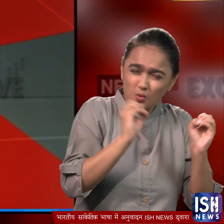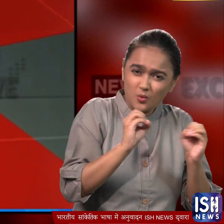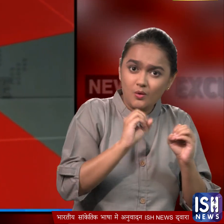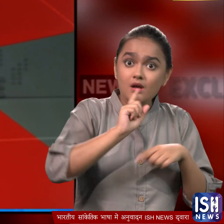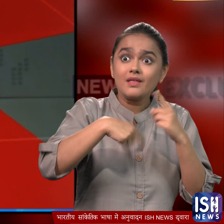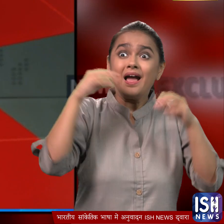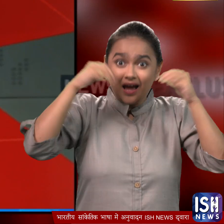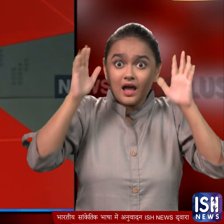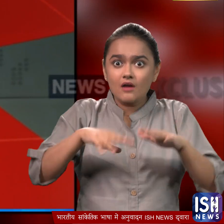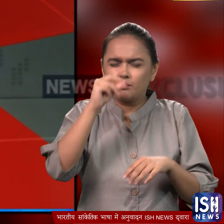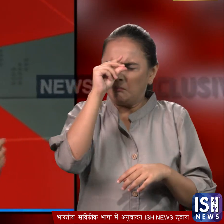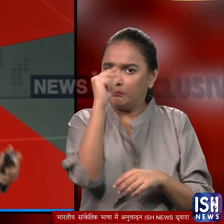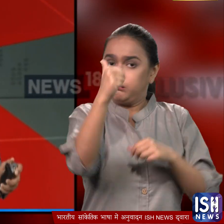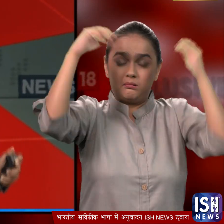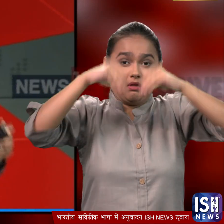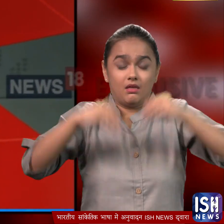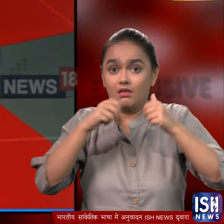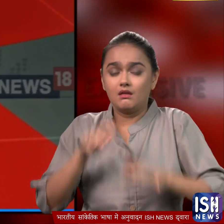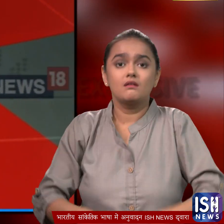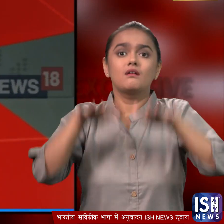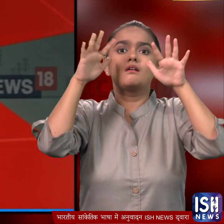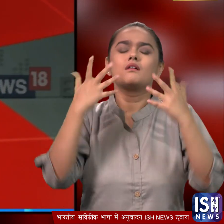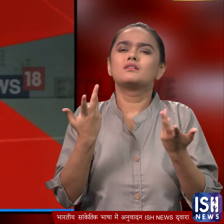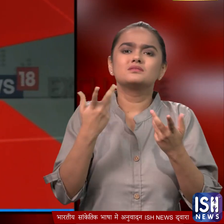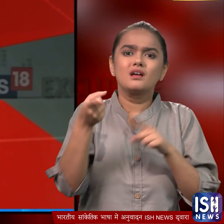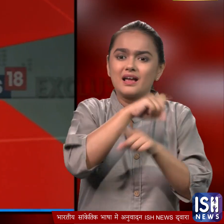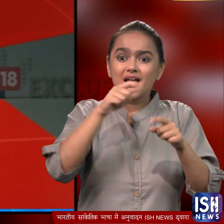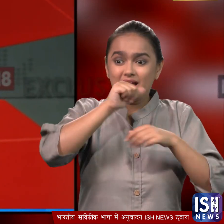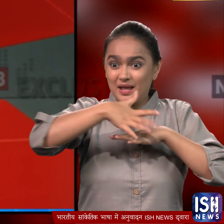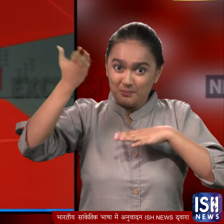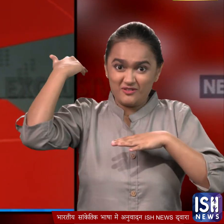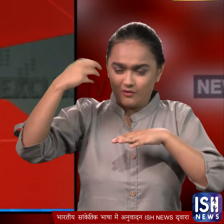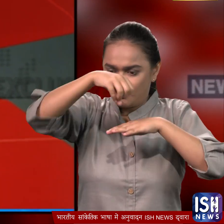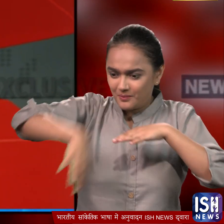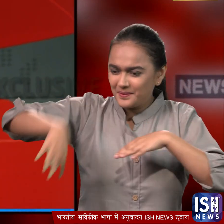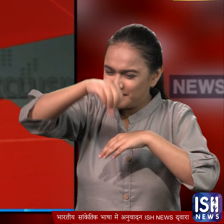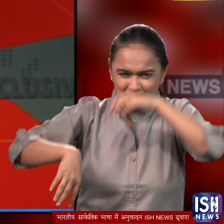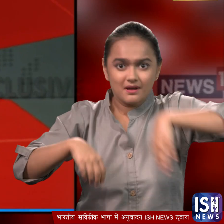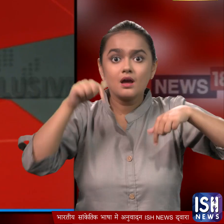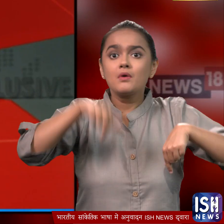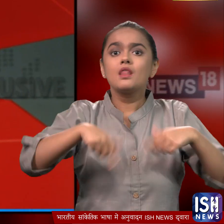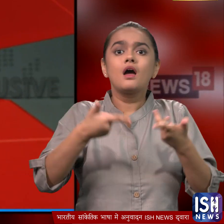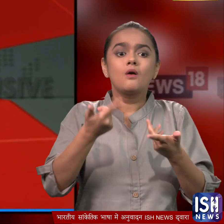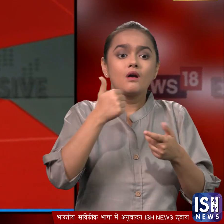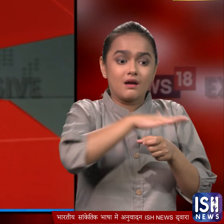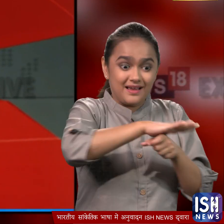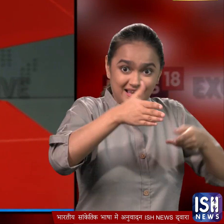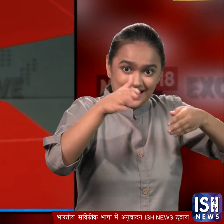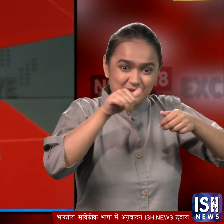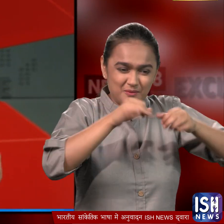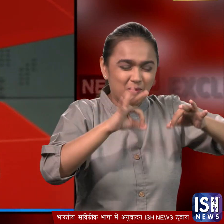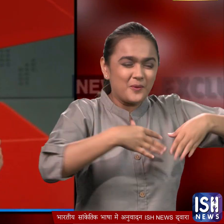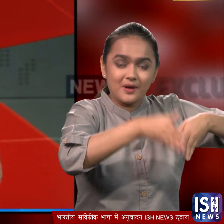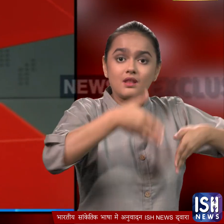झटके में बहुत पानी बरस रहा है, जो पहले शहर के निचले इलाकों और तालाब पोखरों में जाता था और अब पोखरे तालाब हम लोगों ने पाट डाले तो